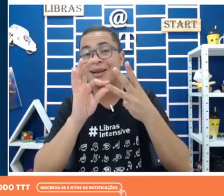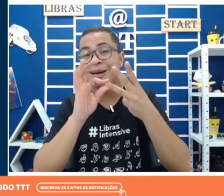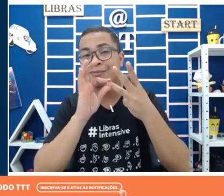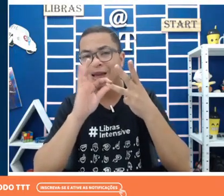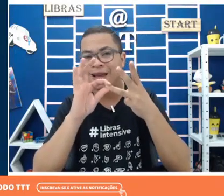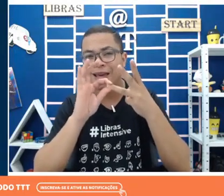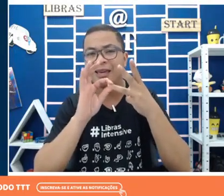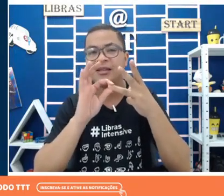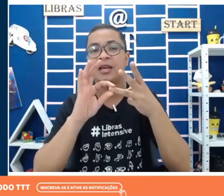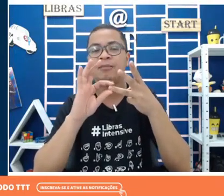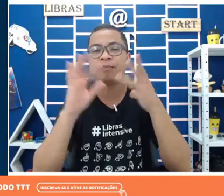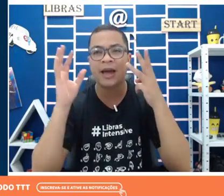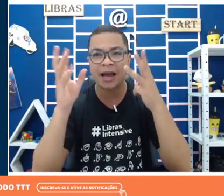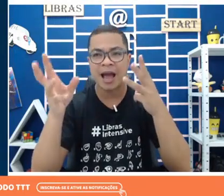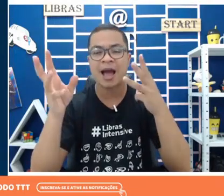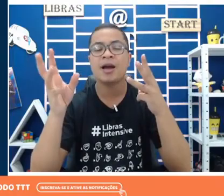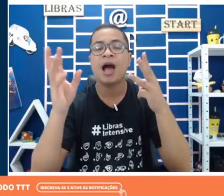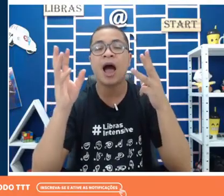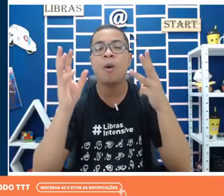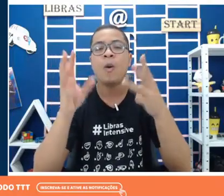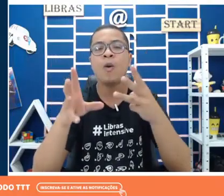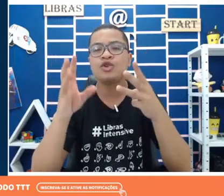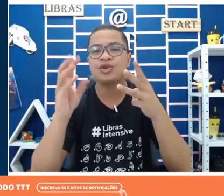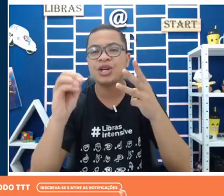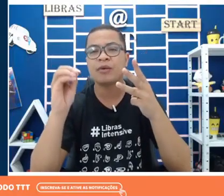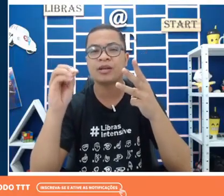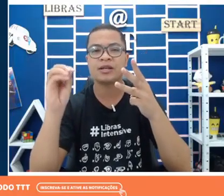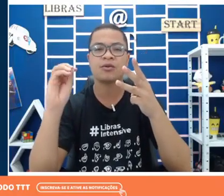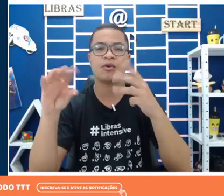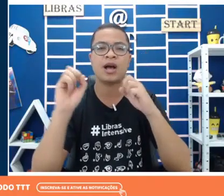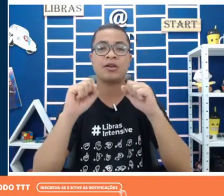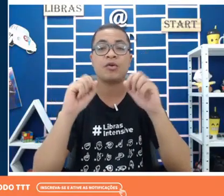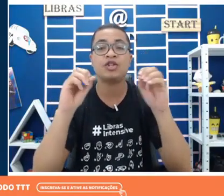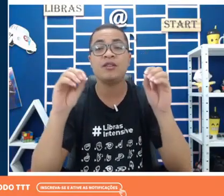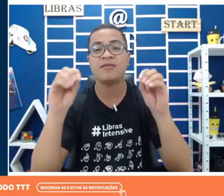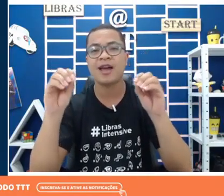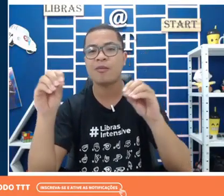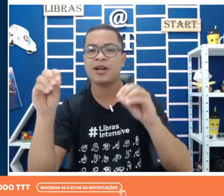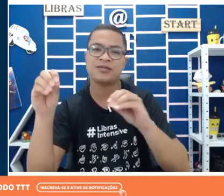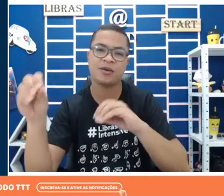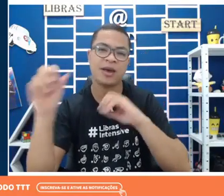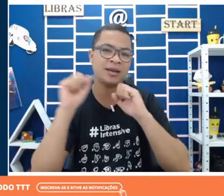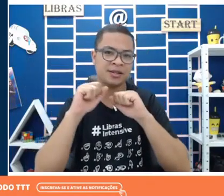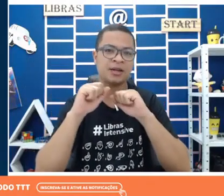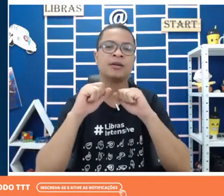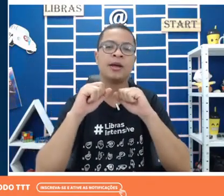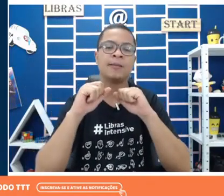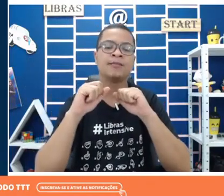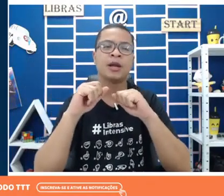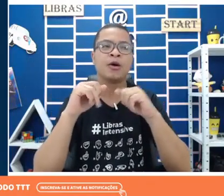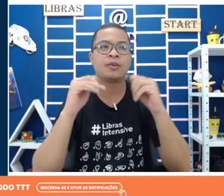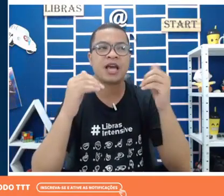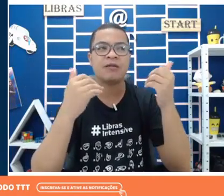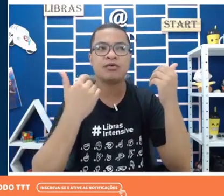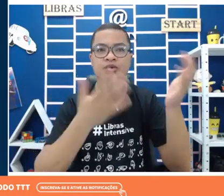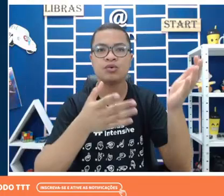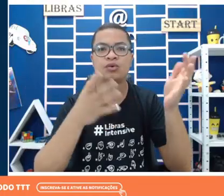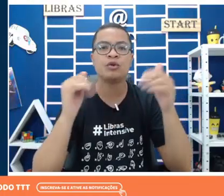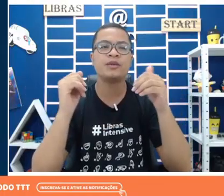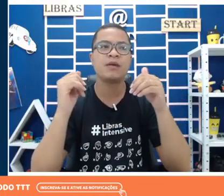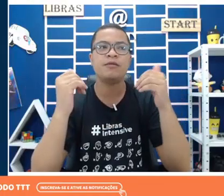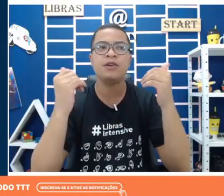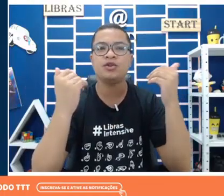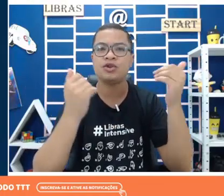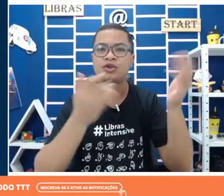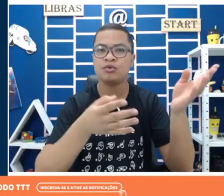Você também tem que pegar aonde o sinal está sendo colocado, aonde ele vai com mais frequência. Observe um